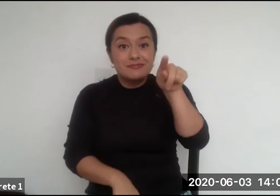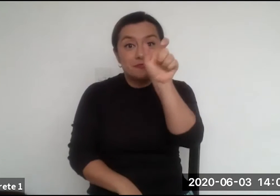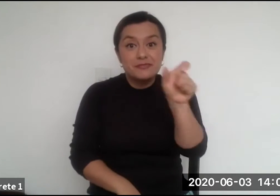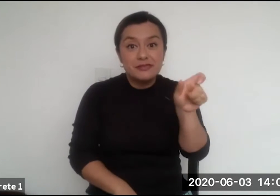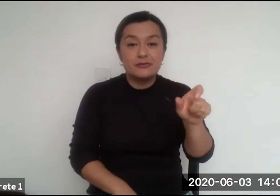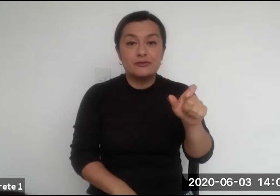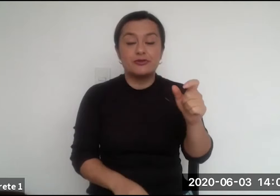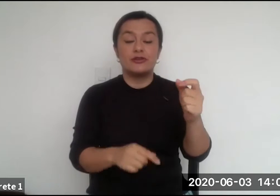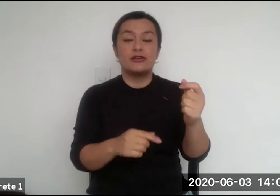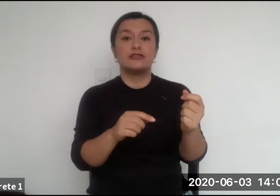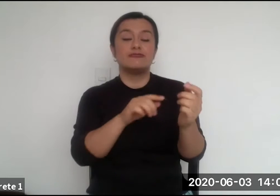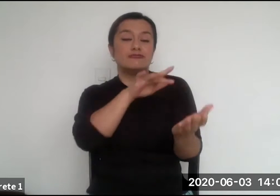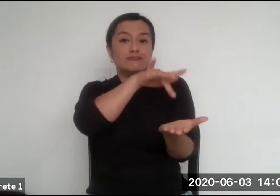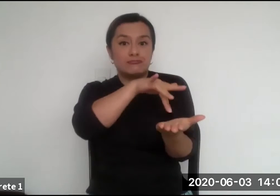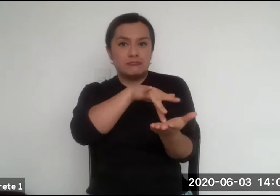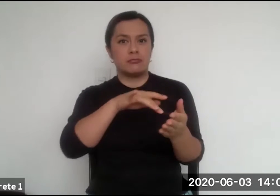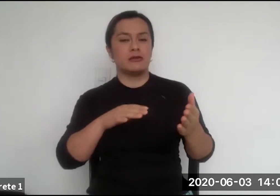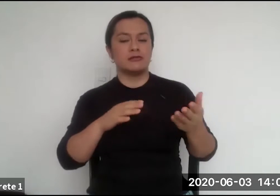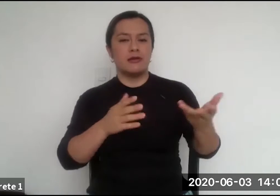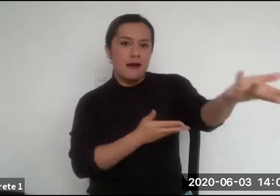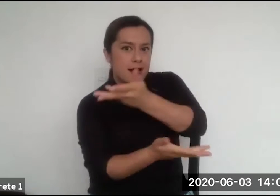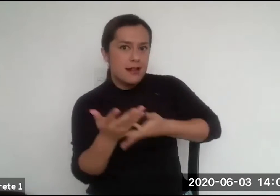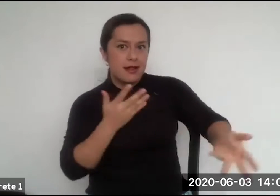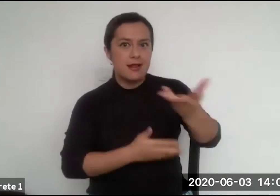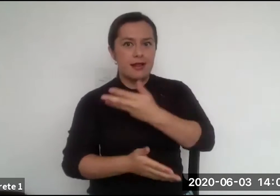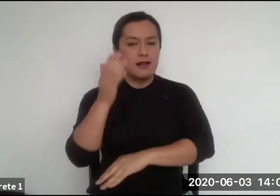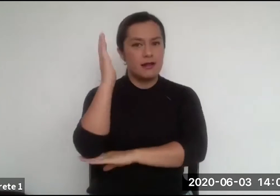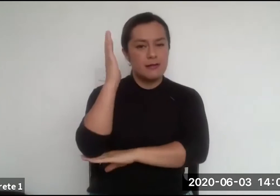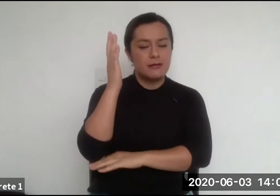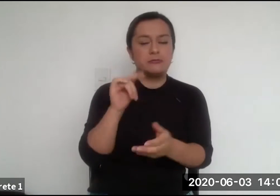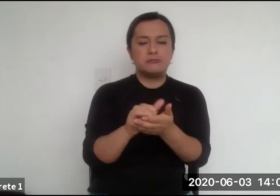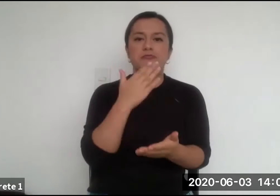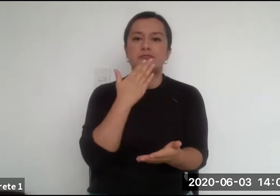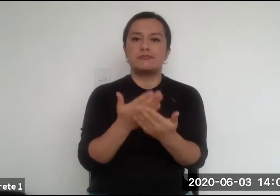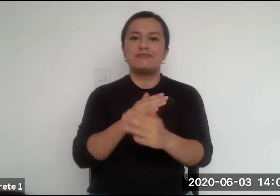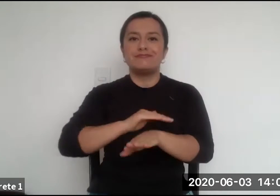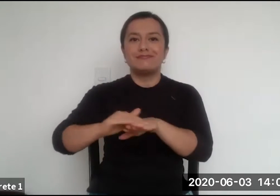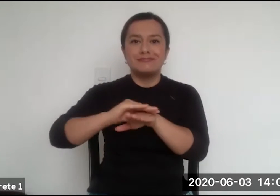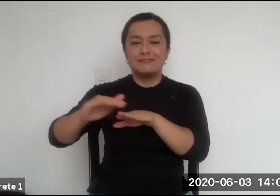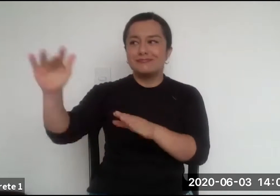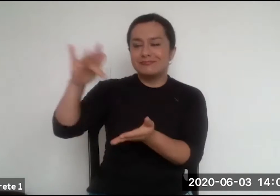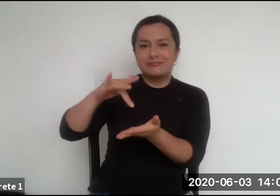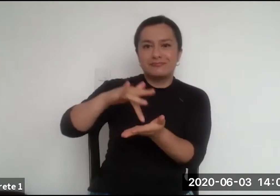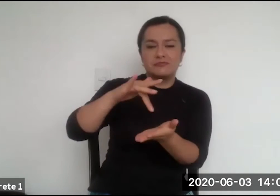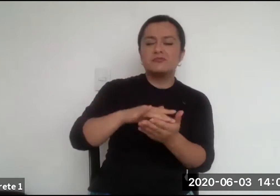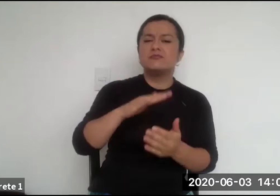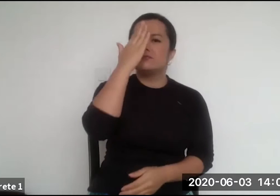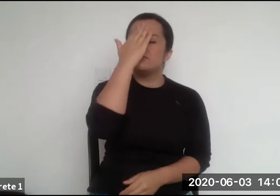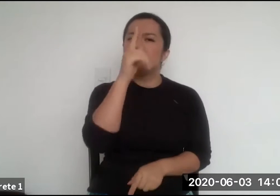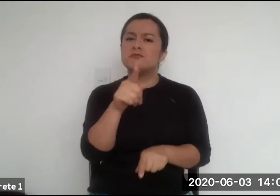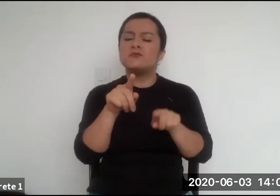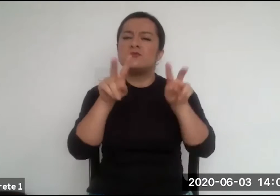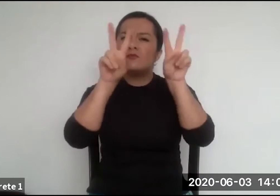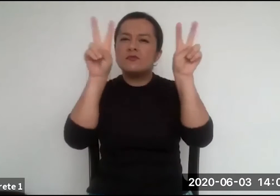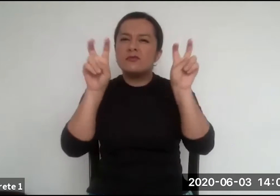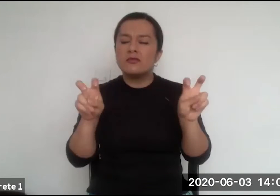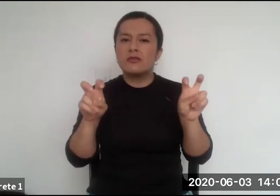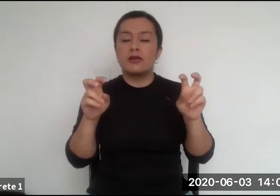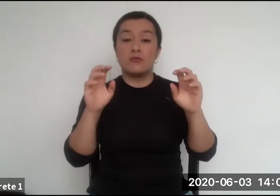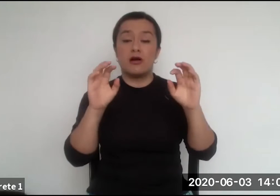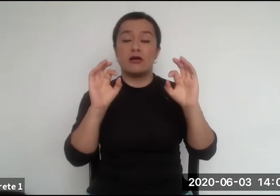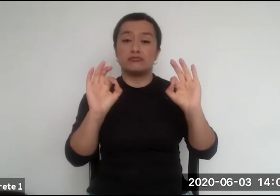ponentes, muchas gracias por aceptar esta invitación, por querer compartir todo este tema de nivel